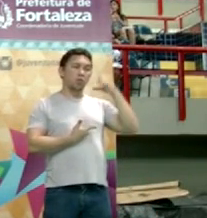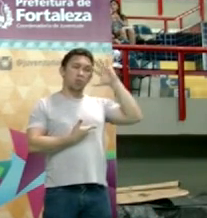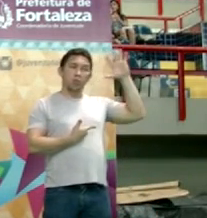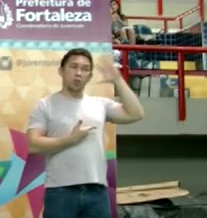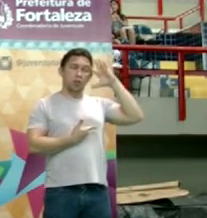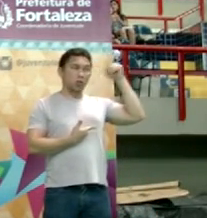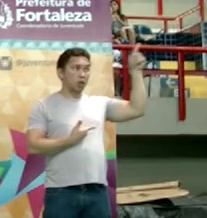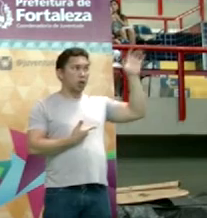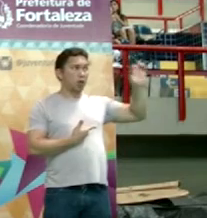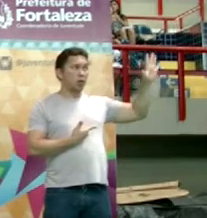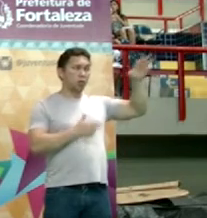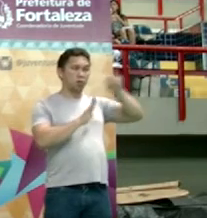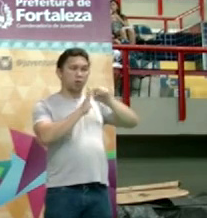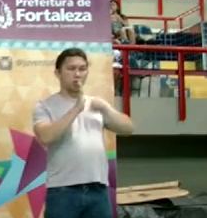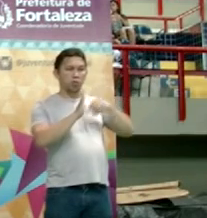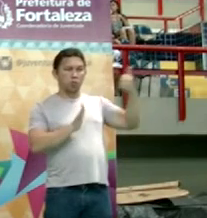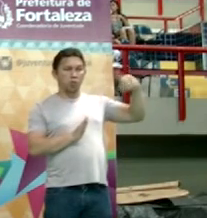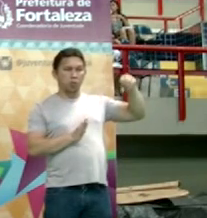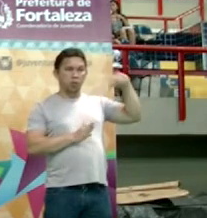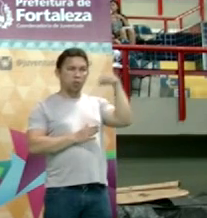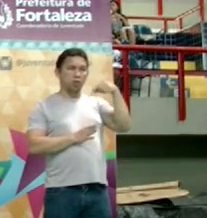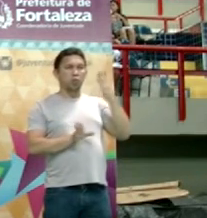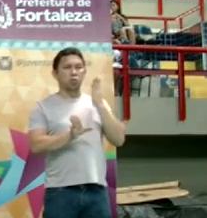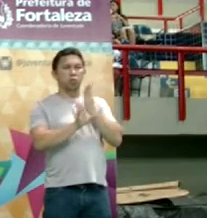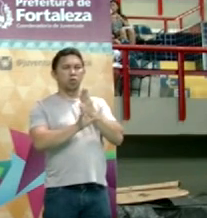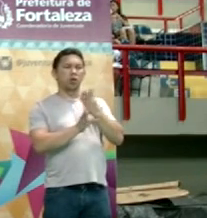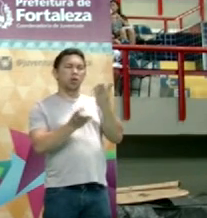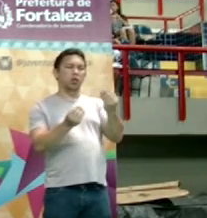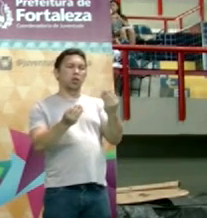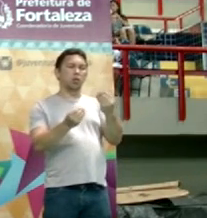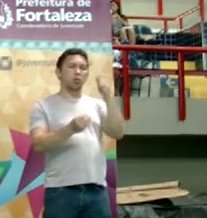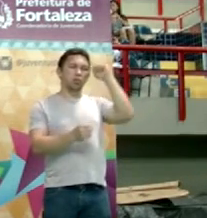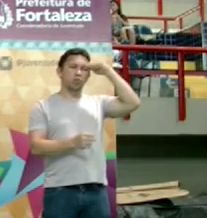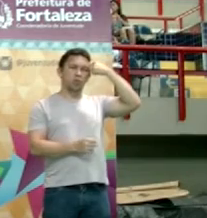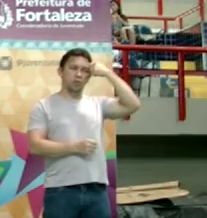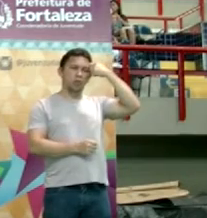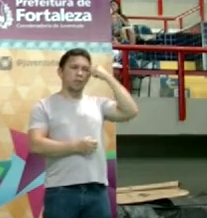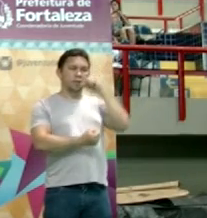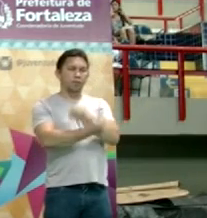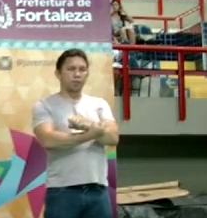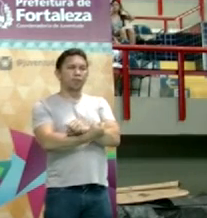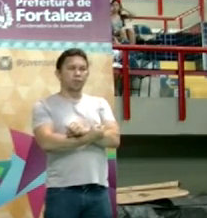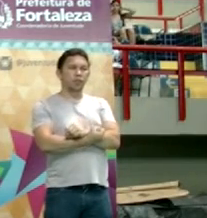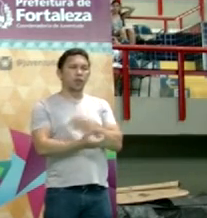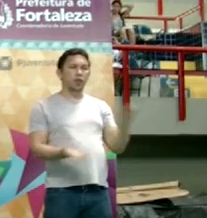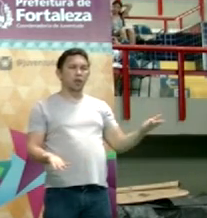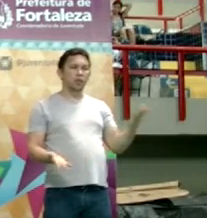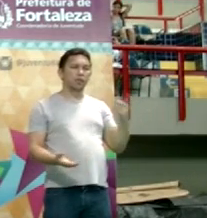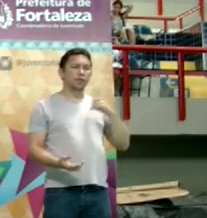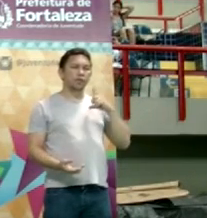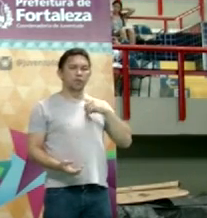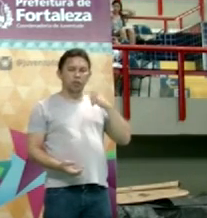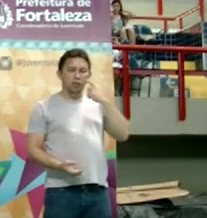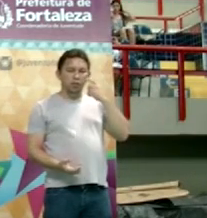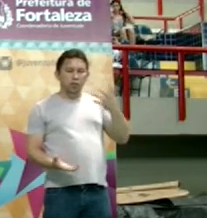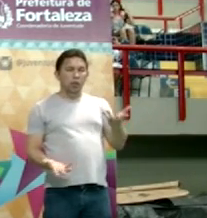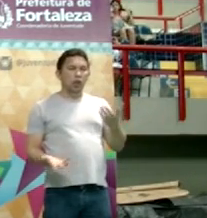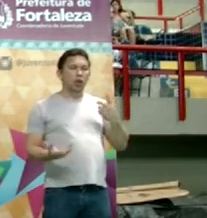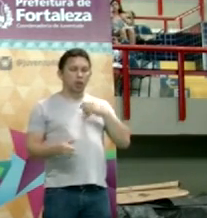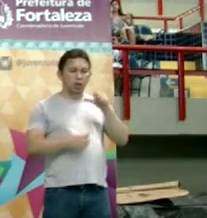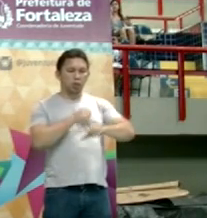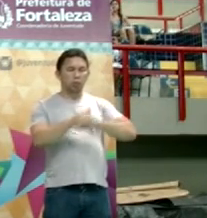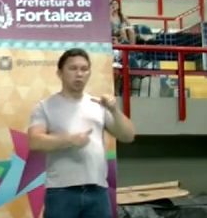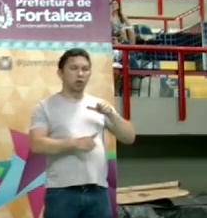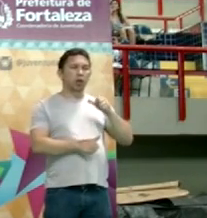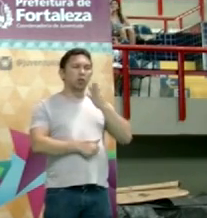do século XIX. Porque tem muito negro no Brasil. E aí eles queriam promover o embranquecimento